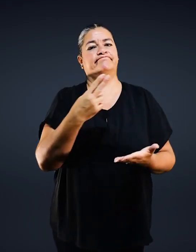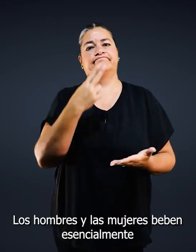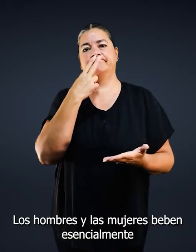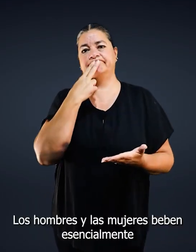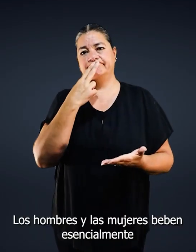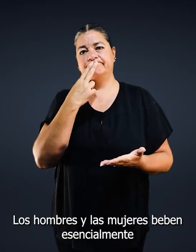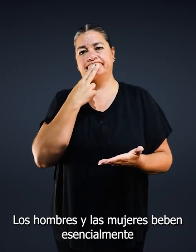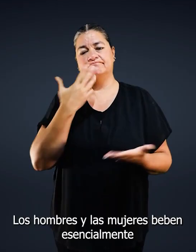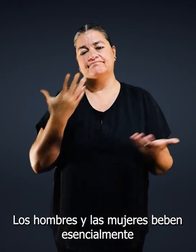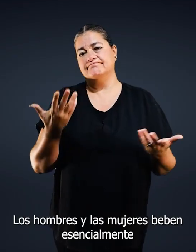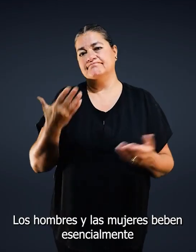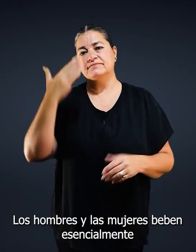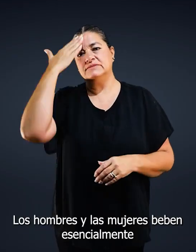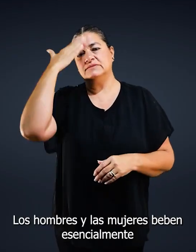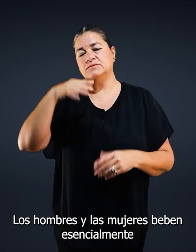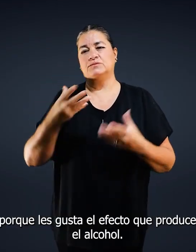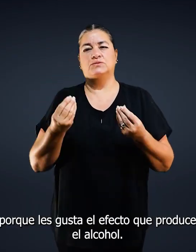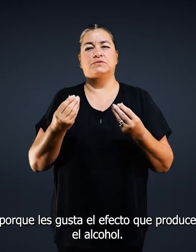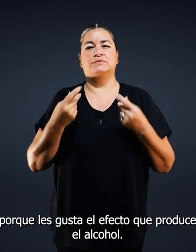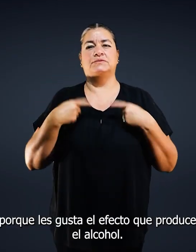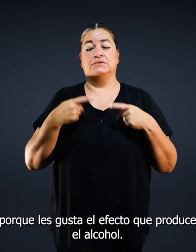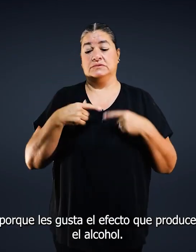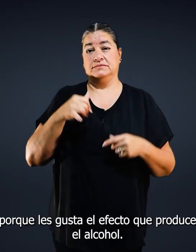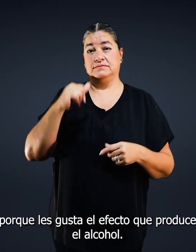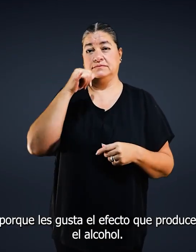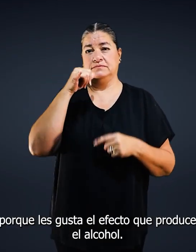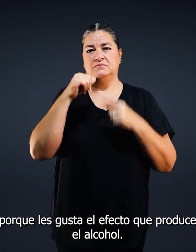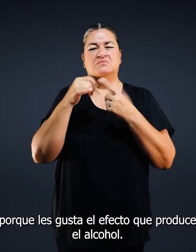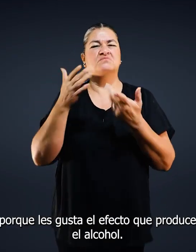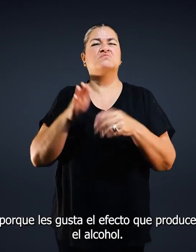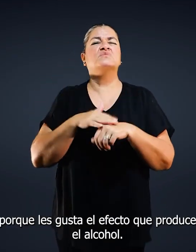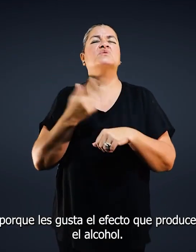Los hombres y las mujeres beben esencialmente porque les gusta el efecto que produce el alcohol.